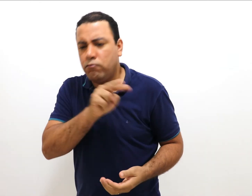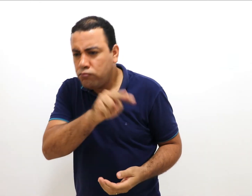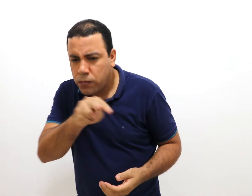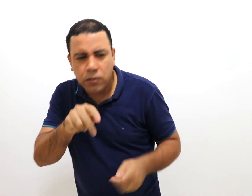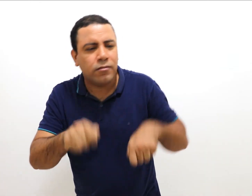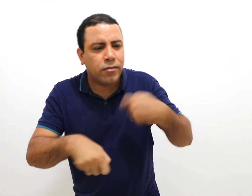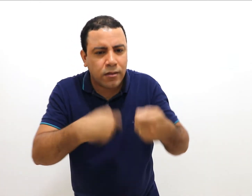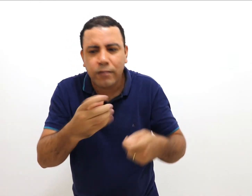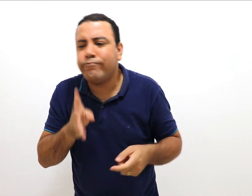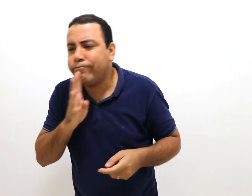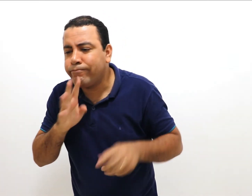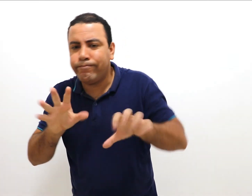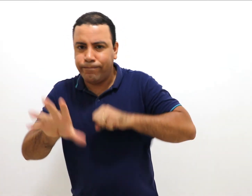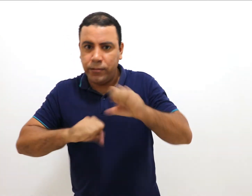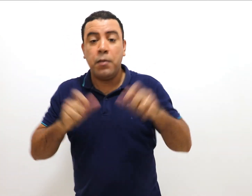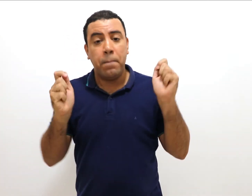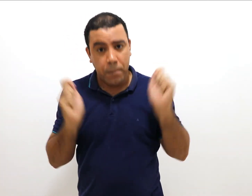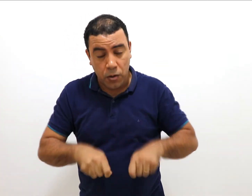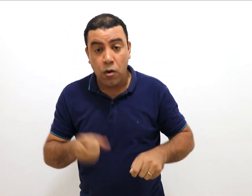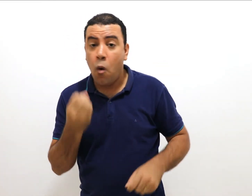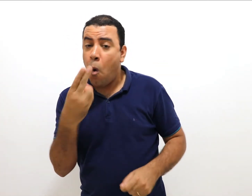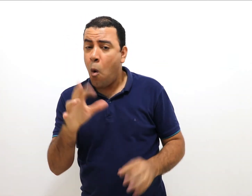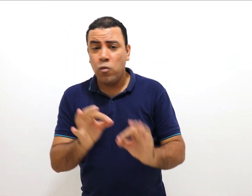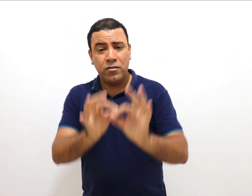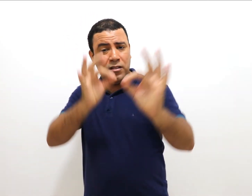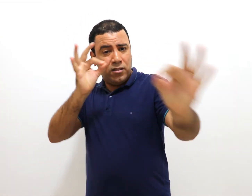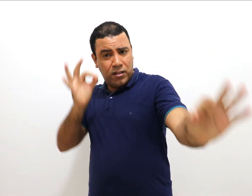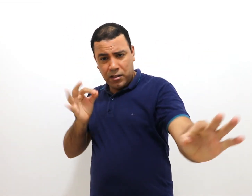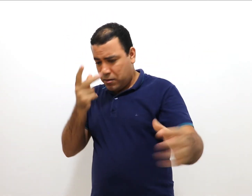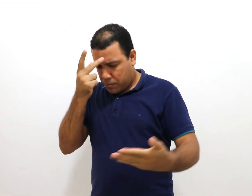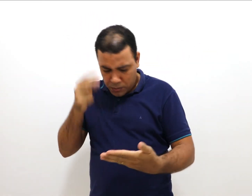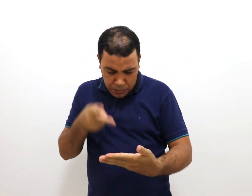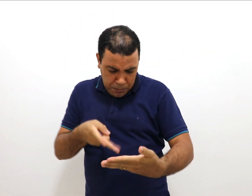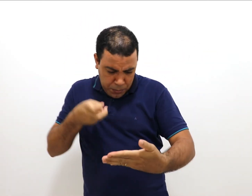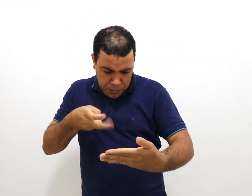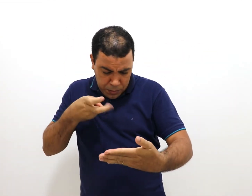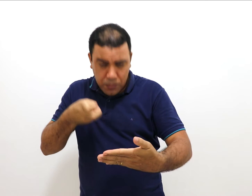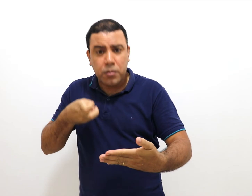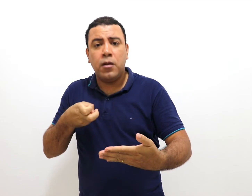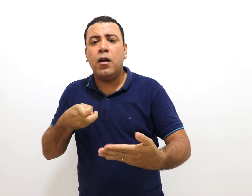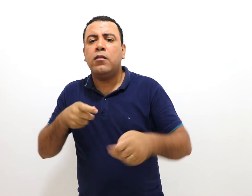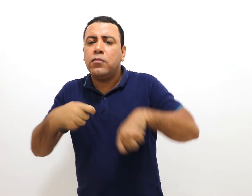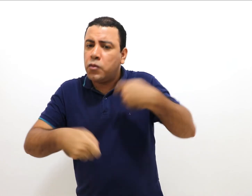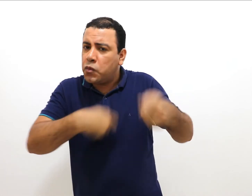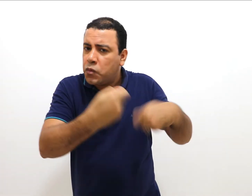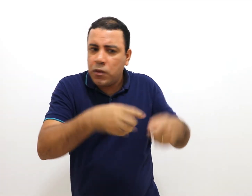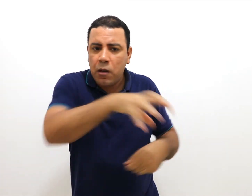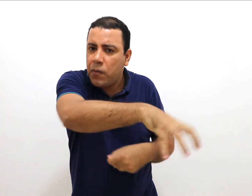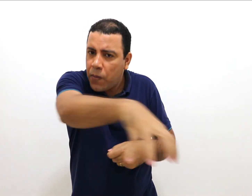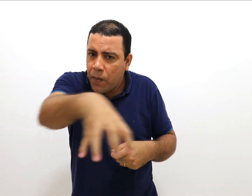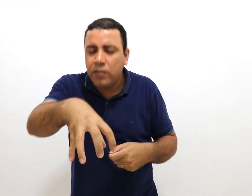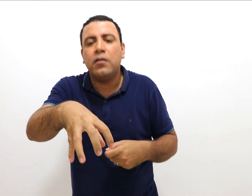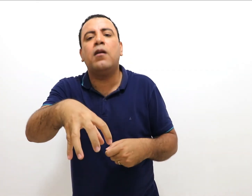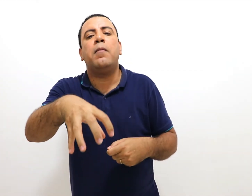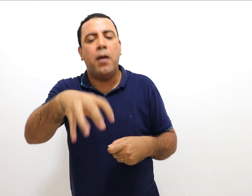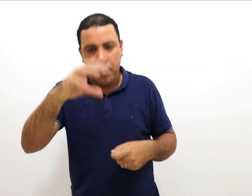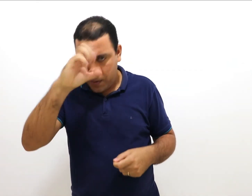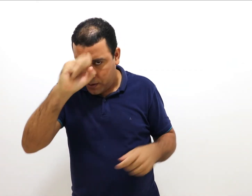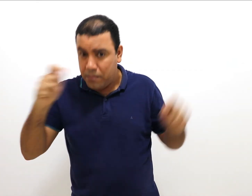lá pudessem acessar em loco ou à distância os sinais em libras de cada departamento físico da